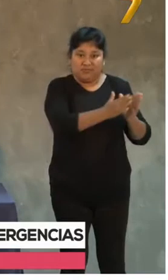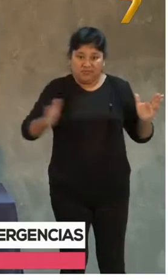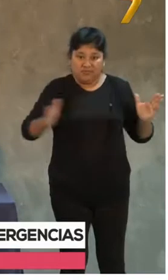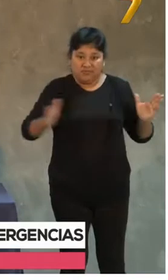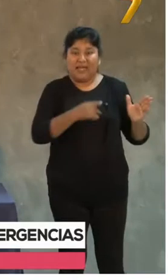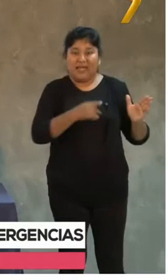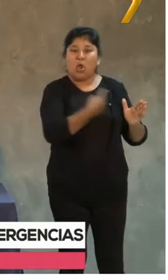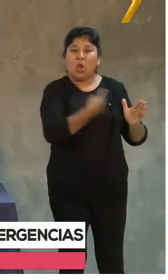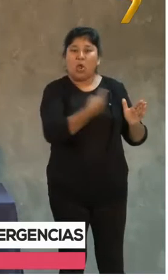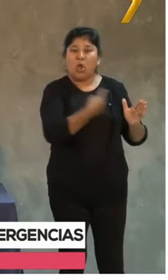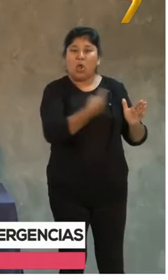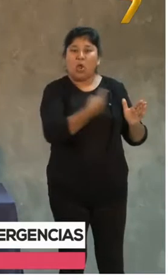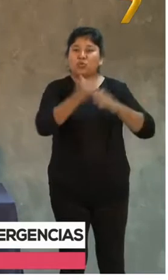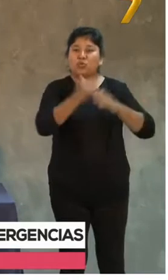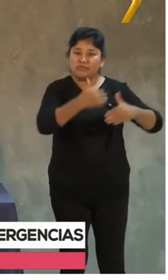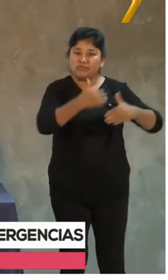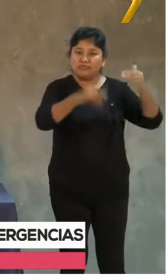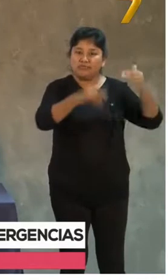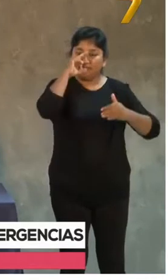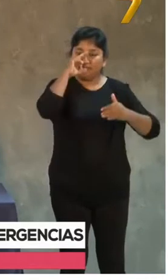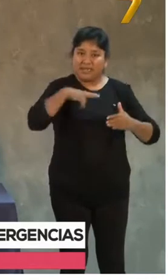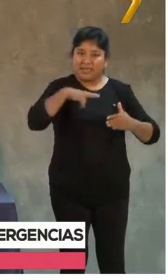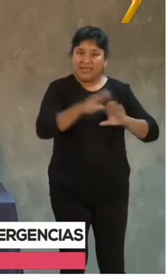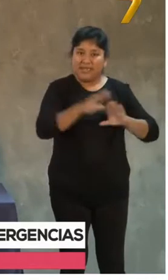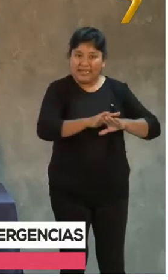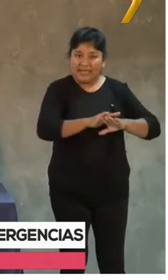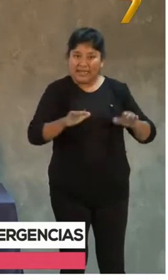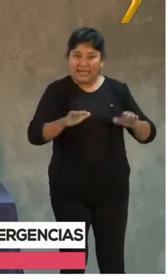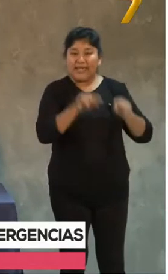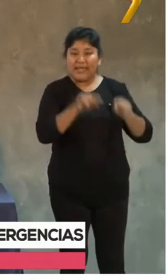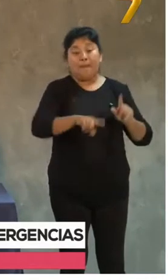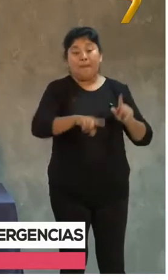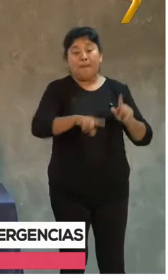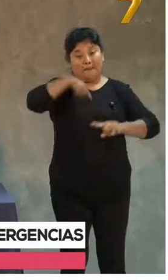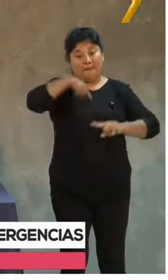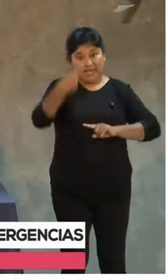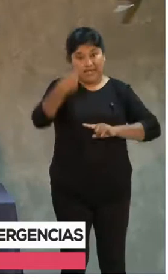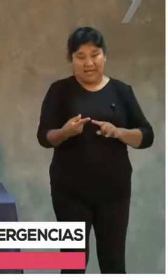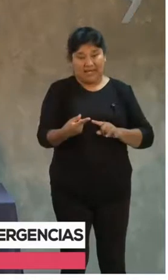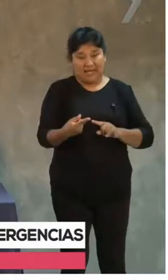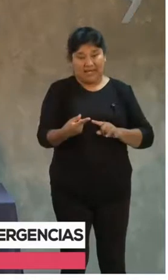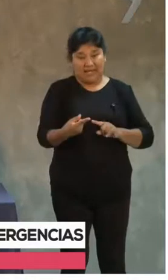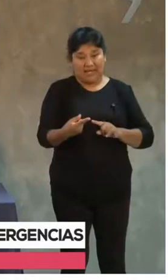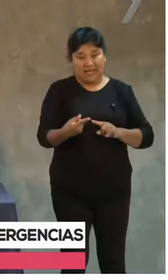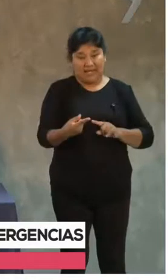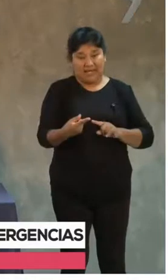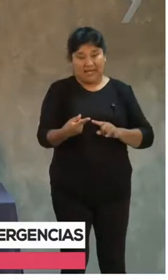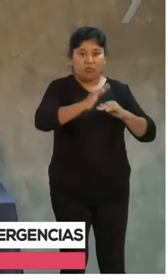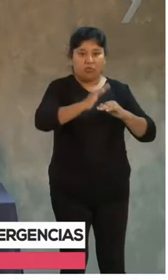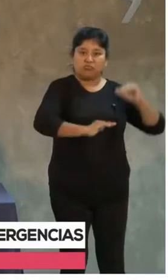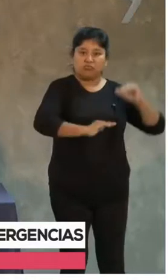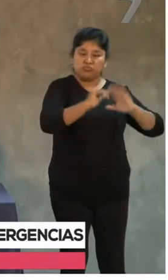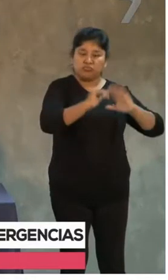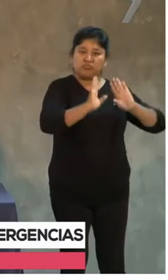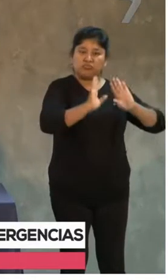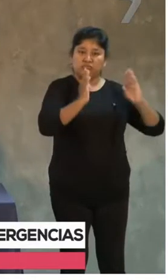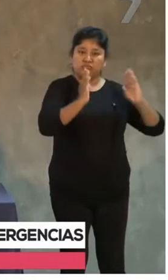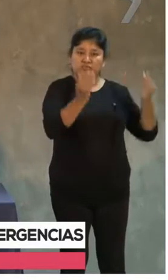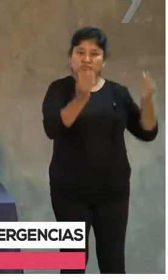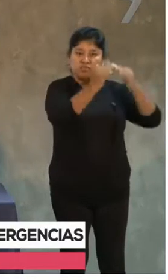higiene y a partir de mañana comenzamos con el montaje inicial referente al punto de